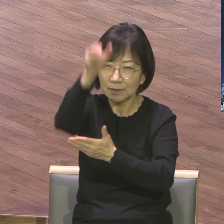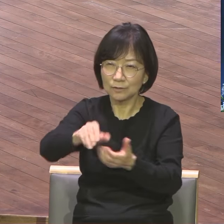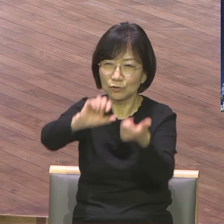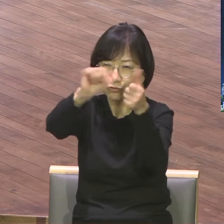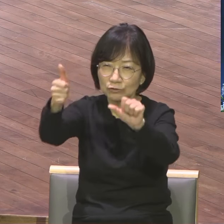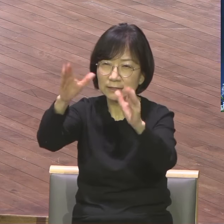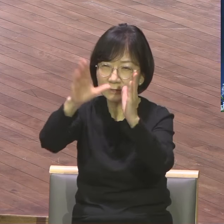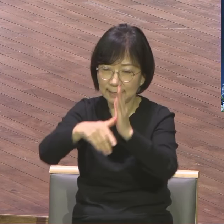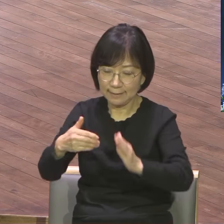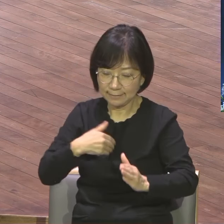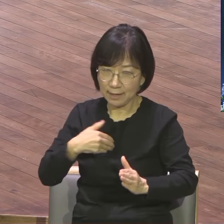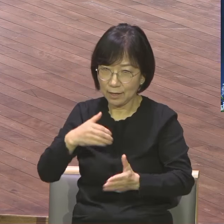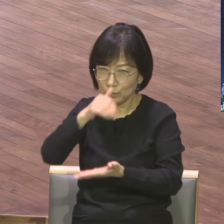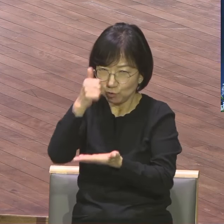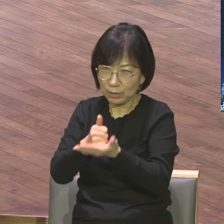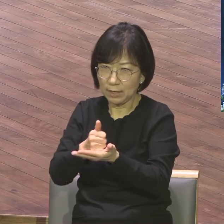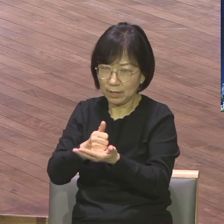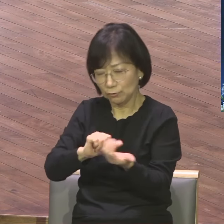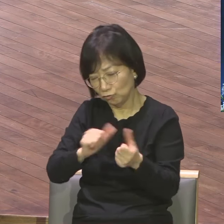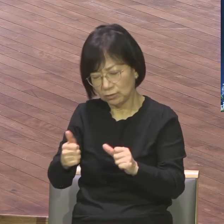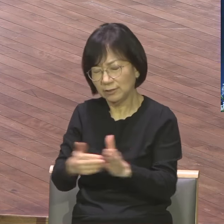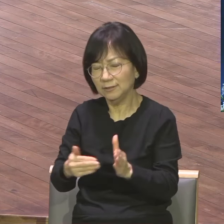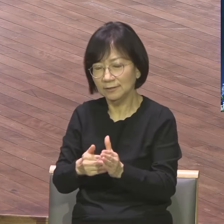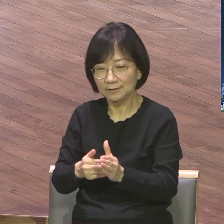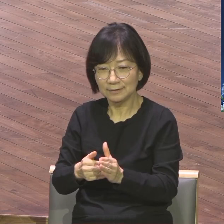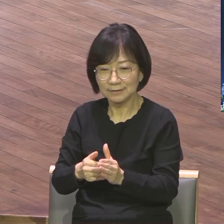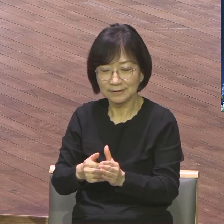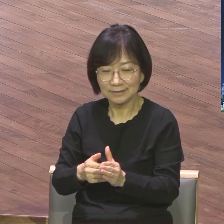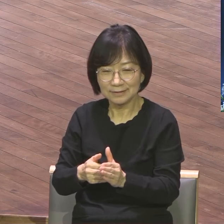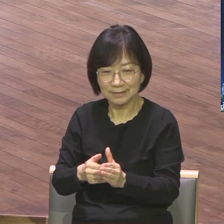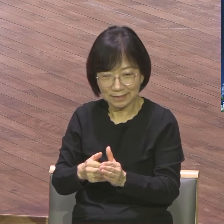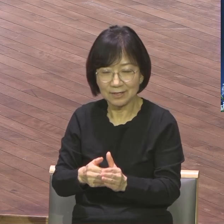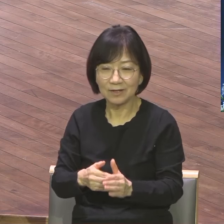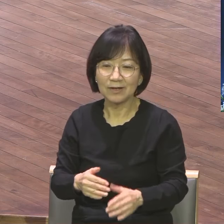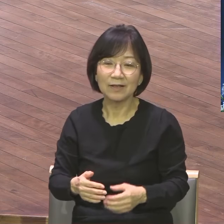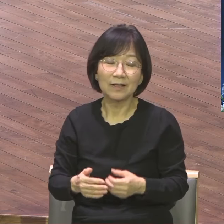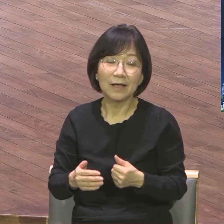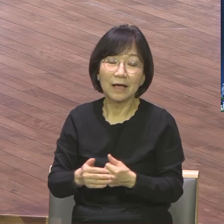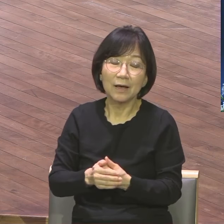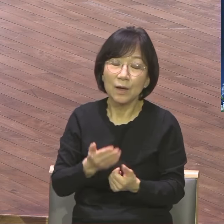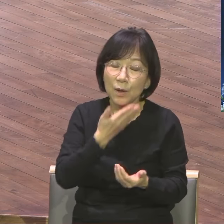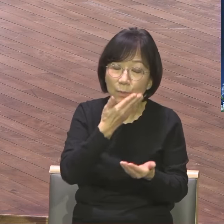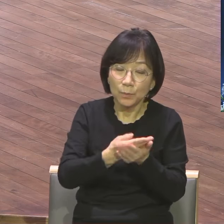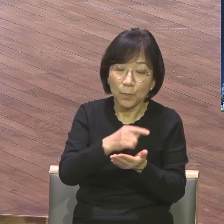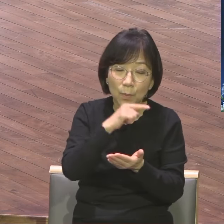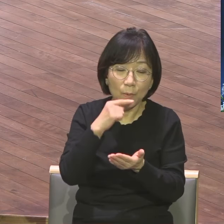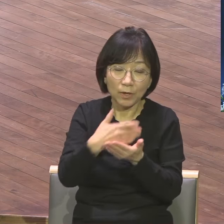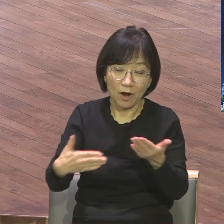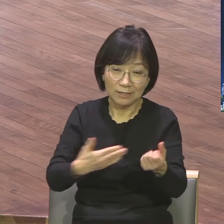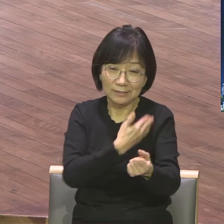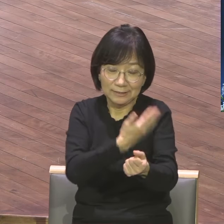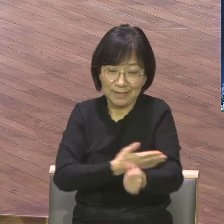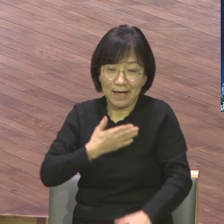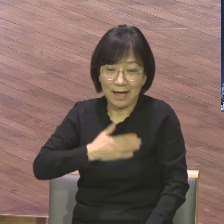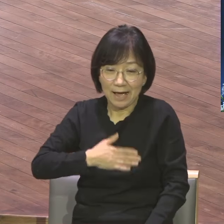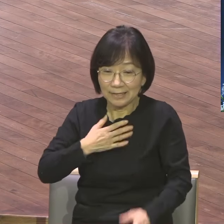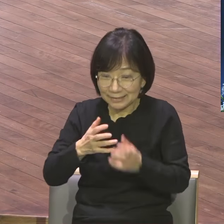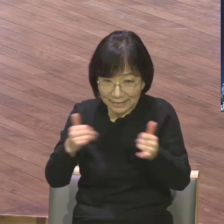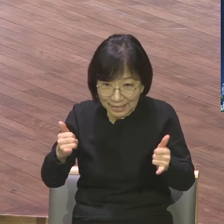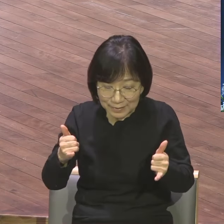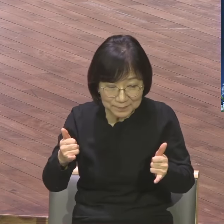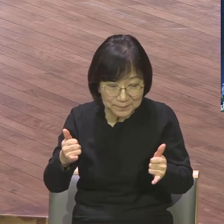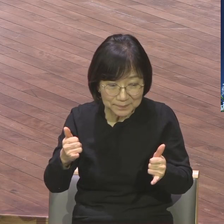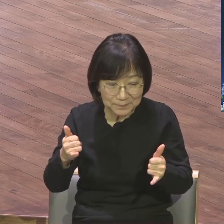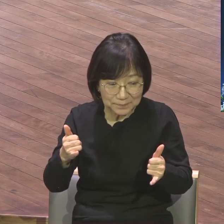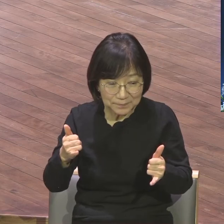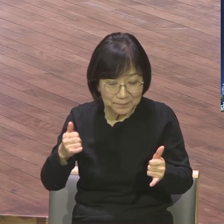그래서 기독교는 죽는 종교예요. 그래서 보혈의 능력을 아는 사람들의 이 뇌 구조는 어떤 구조냐?